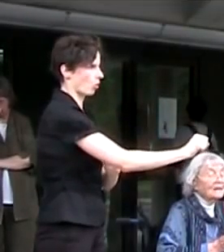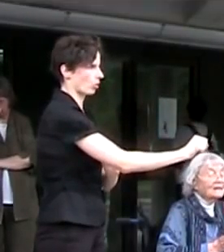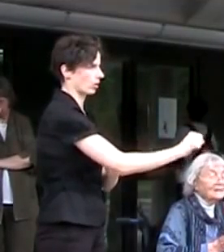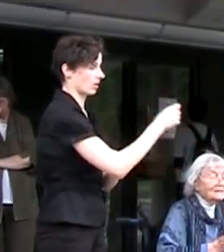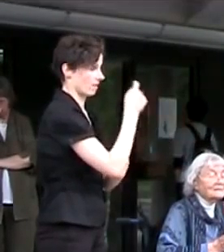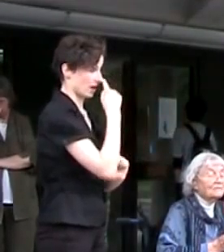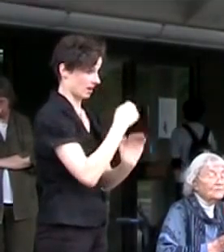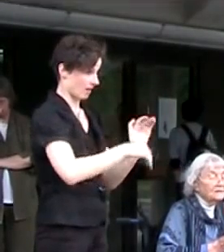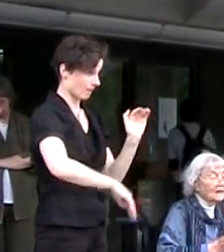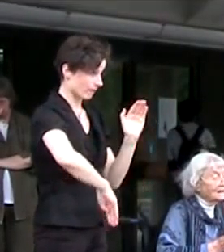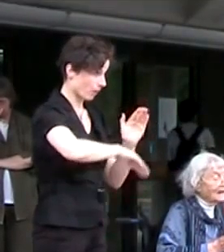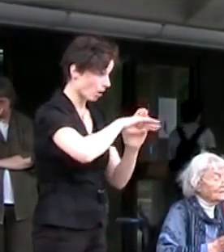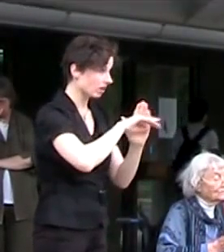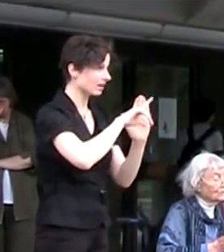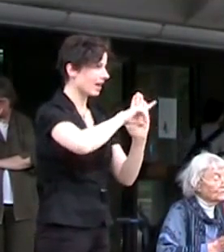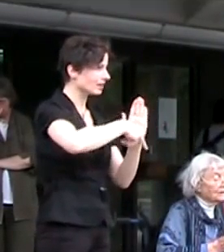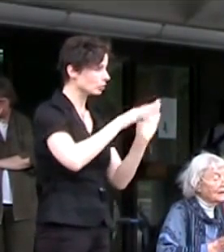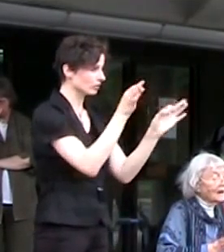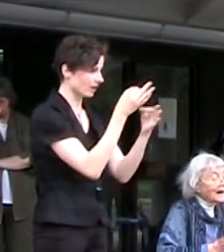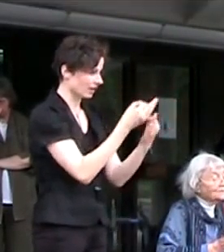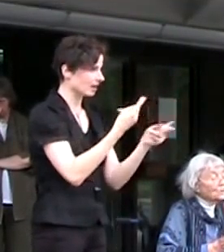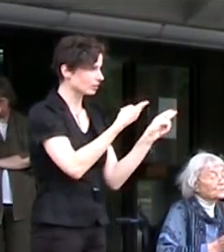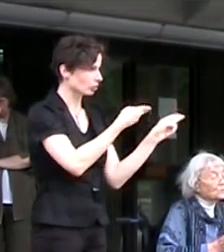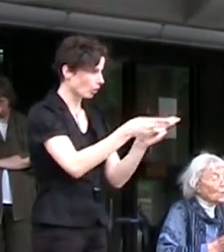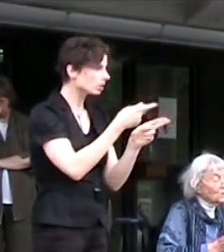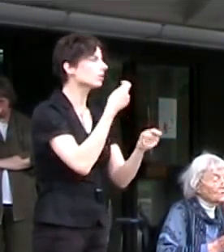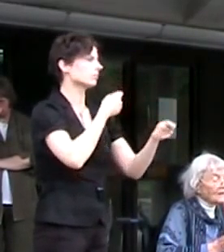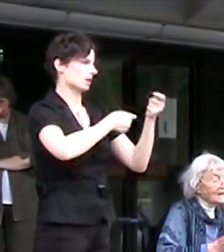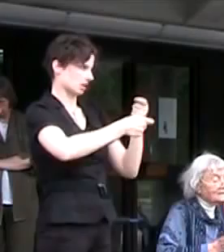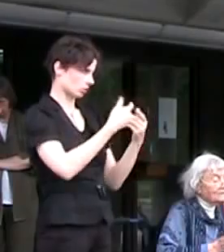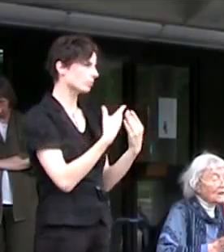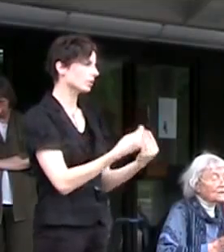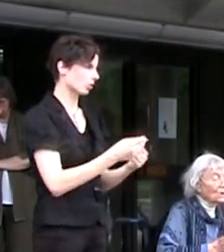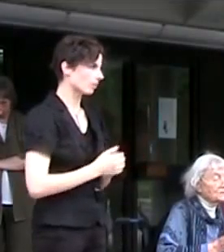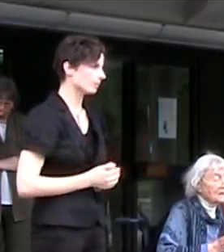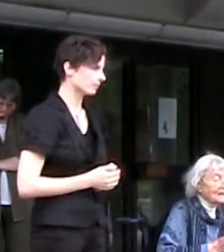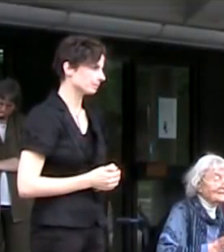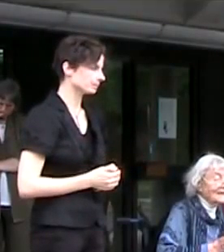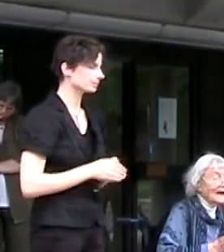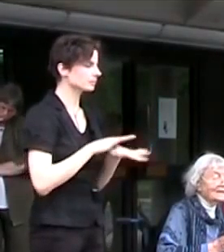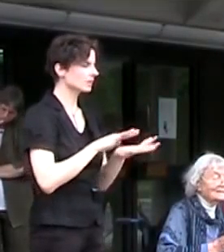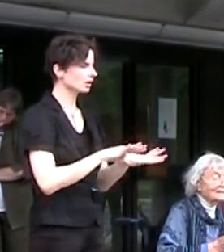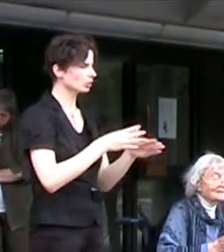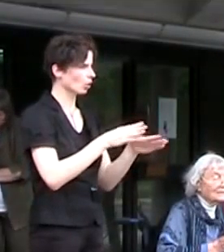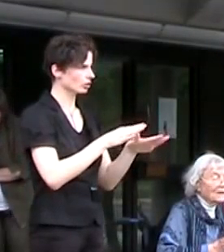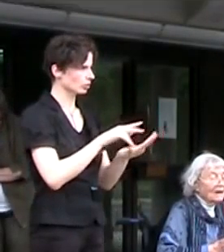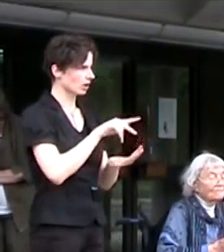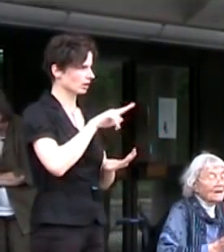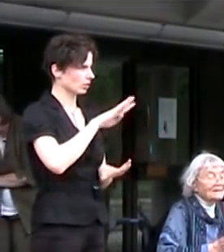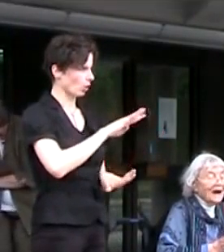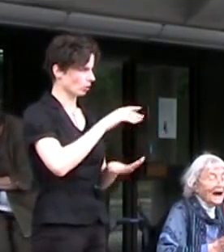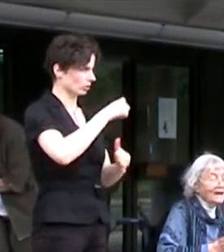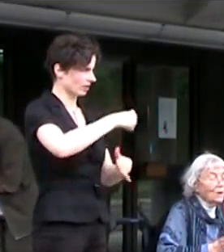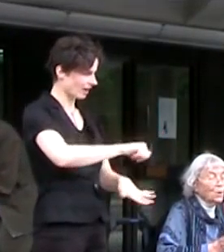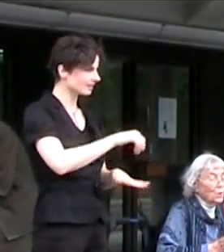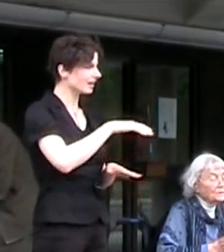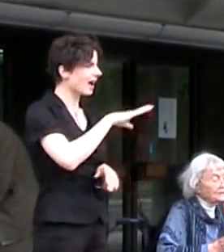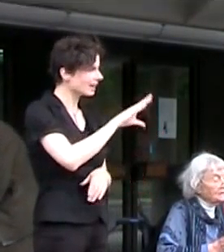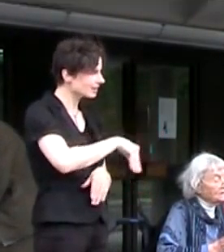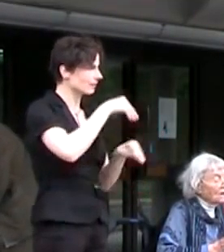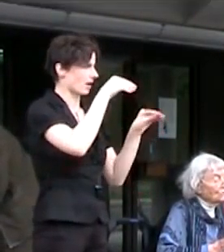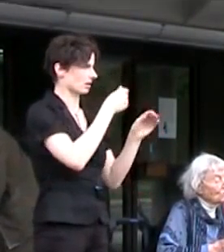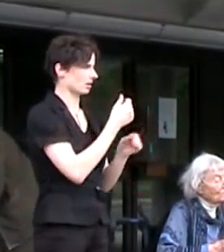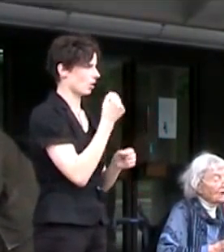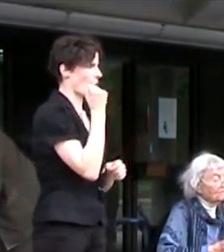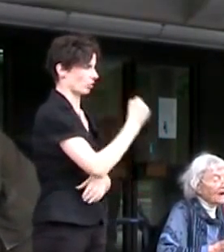Leistungsfähigkeit nicht wiedererlangen würden. Als 1939 die Euthanasie einsetzte, waren alle